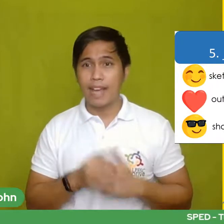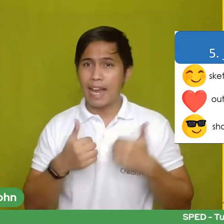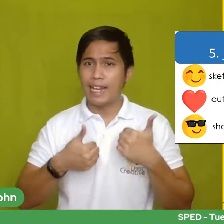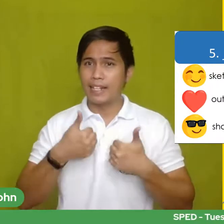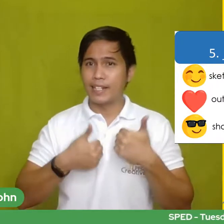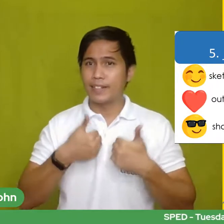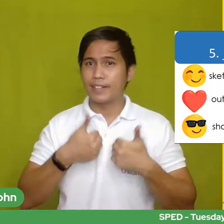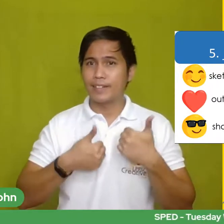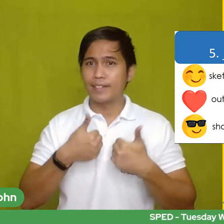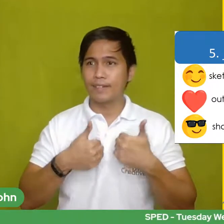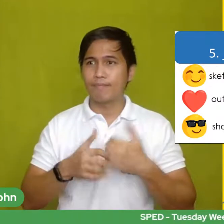Alin?